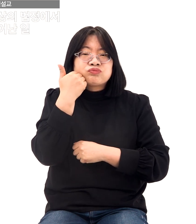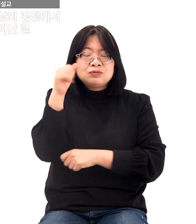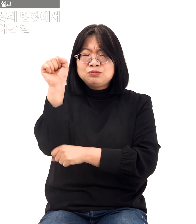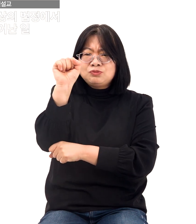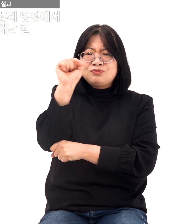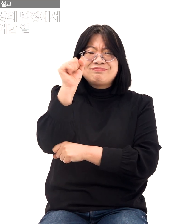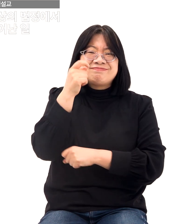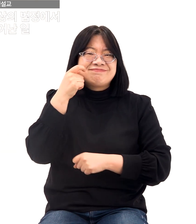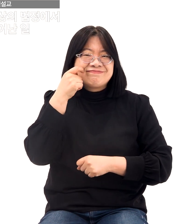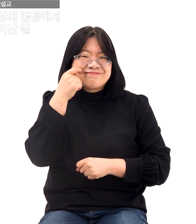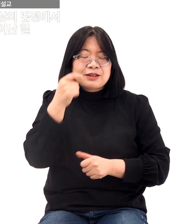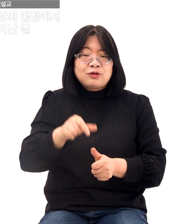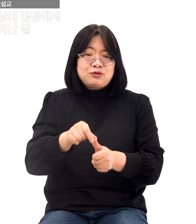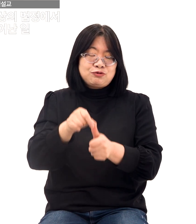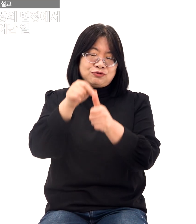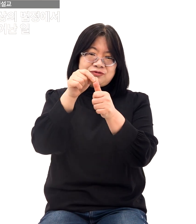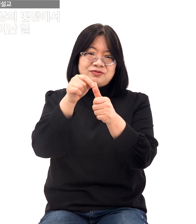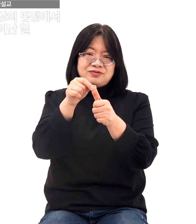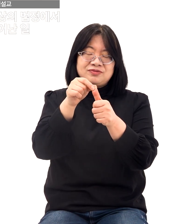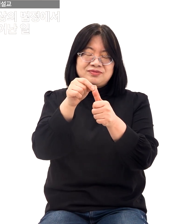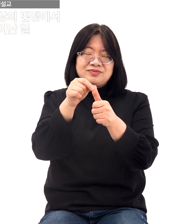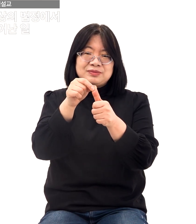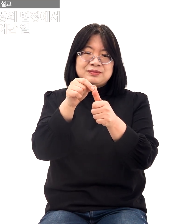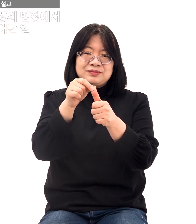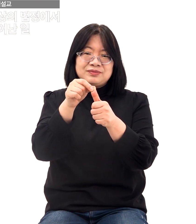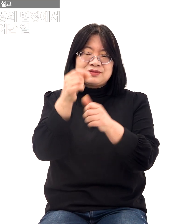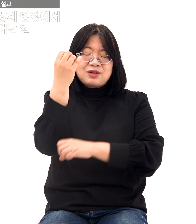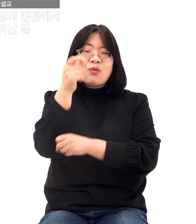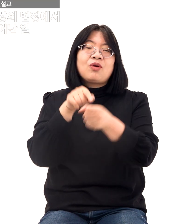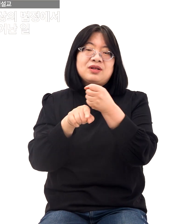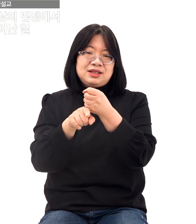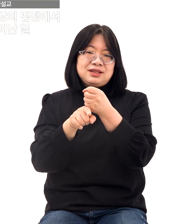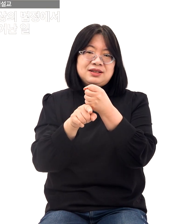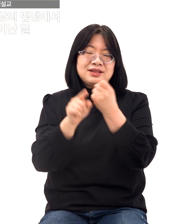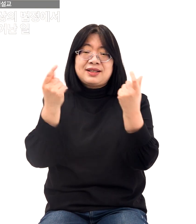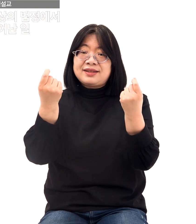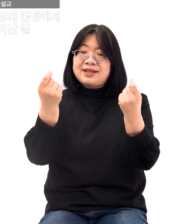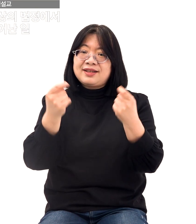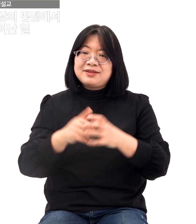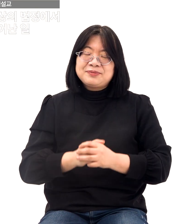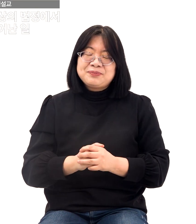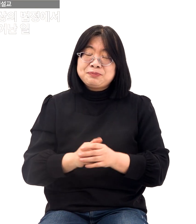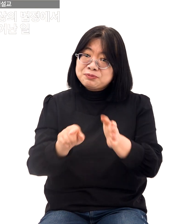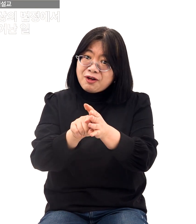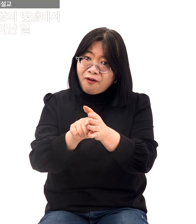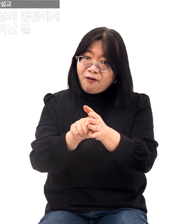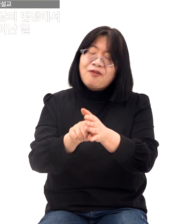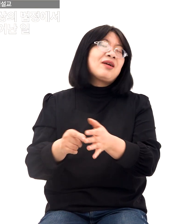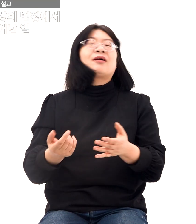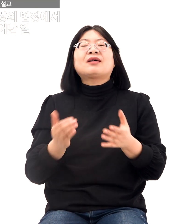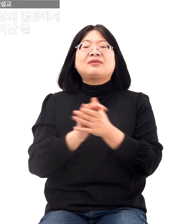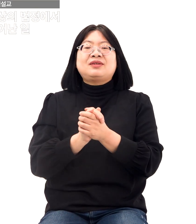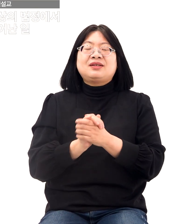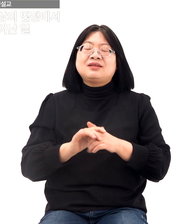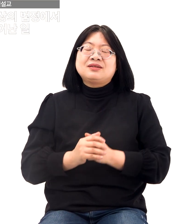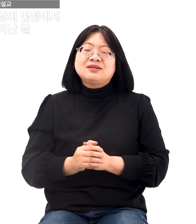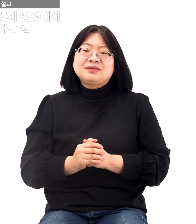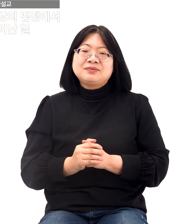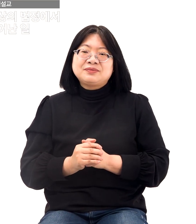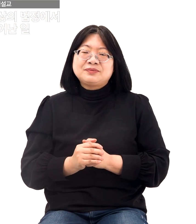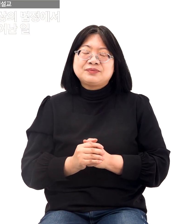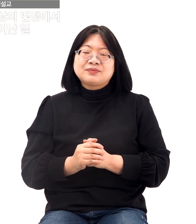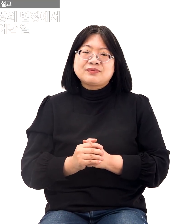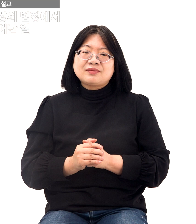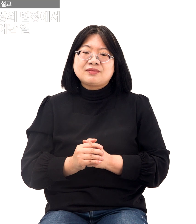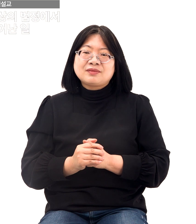없는 구원의 원리가 돼야 됩니다. 믿습니까?